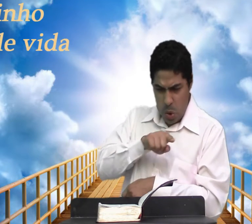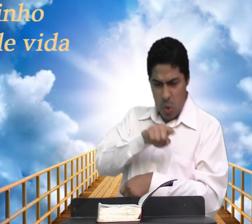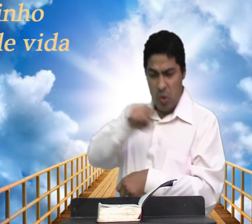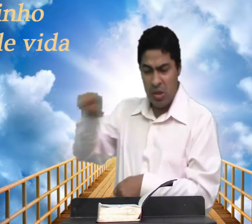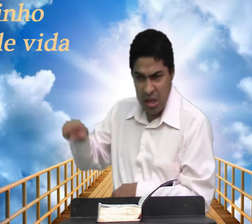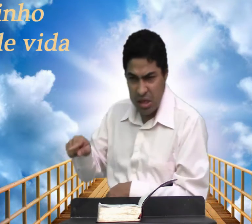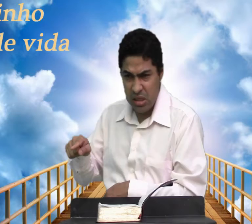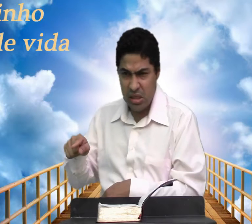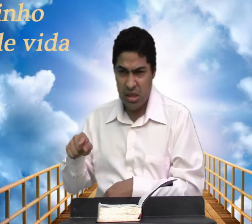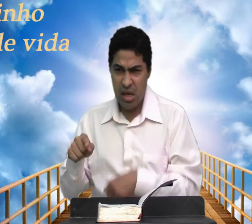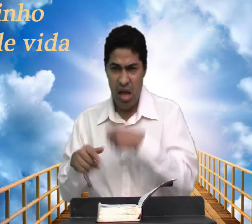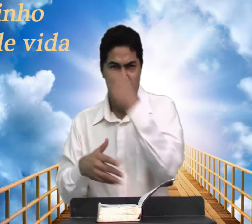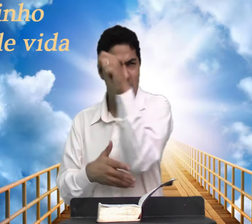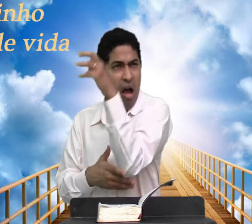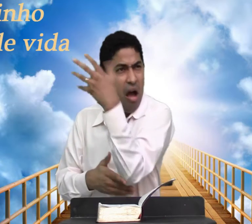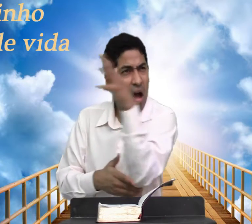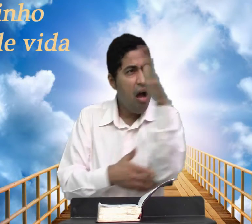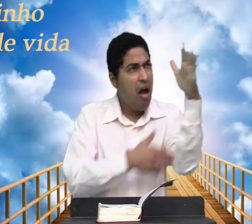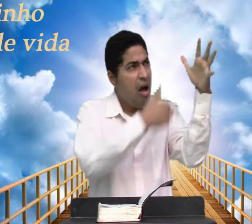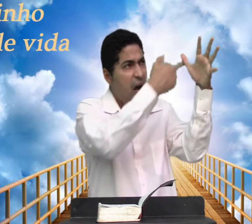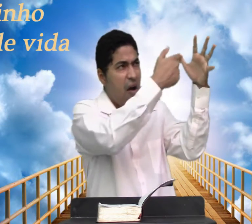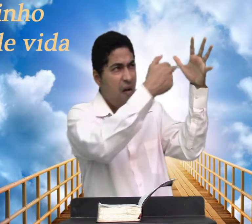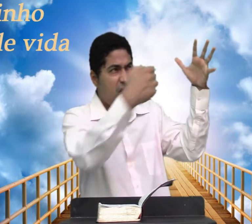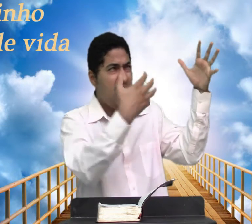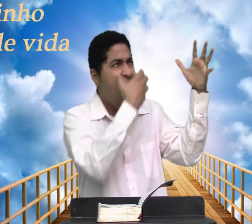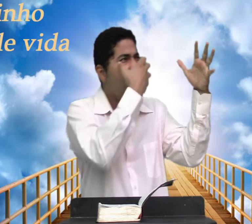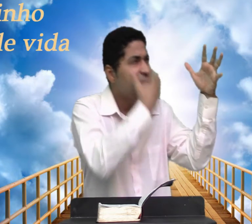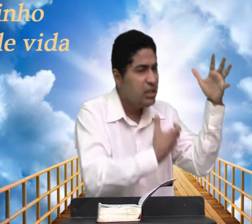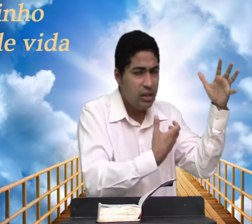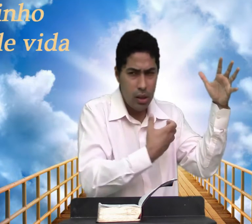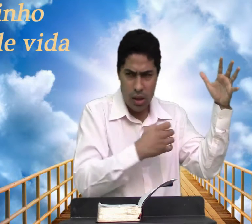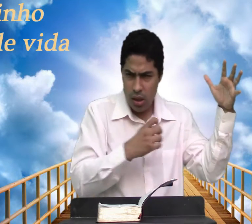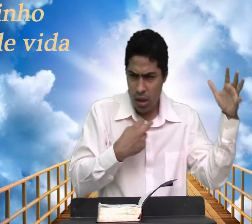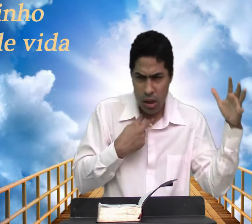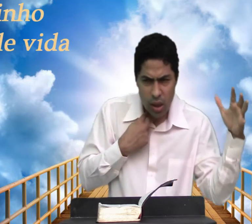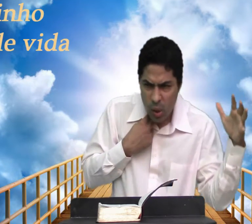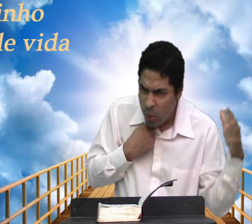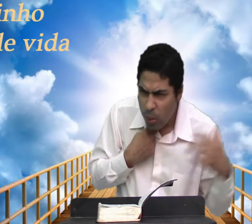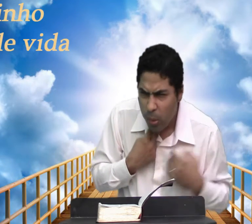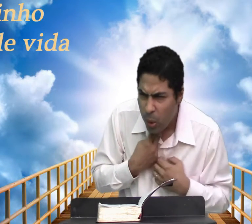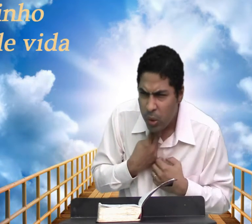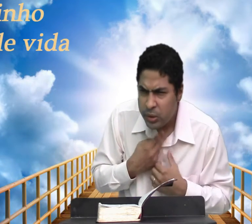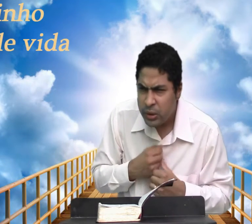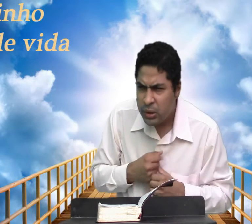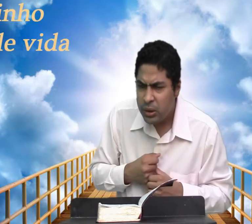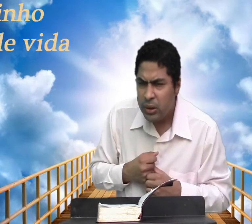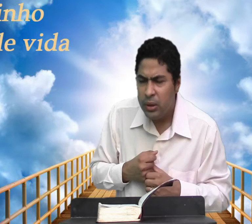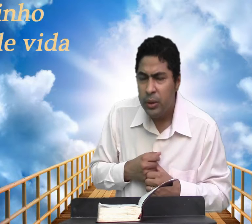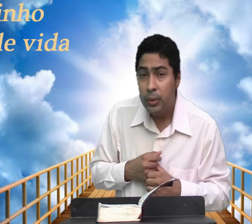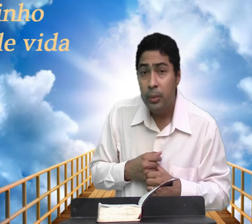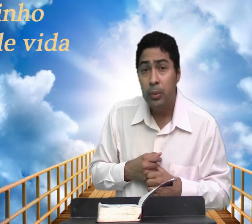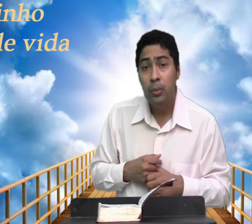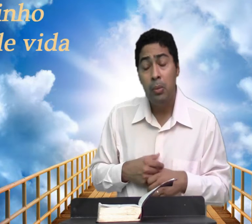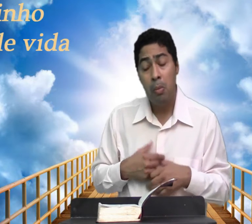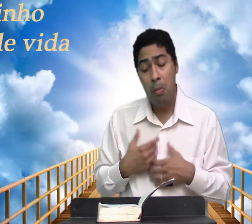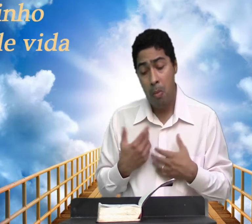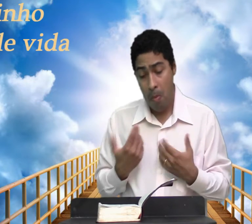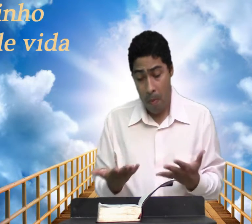não coma do fruto de nenhuma árvore do jardim? A mulher, então, ela olha